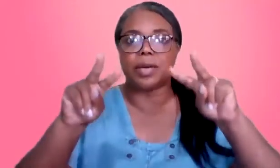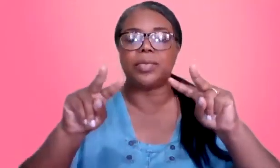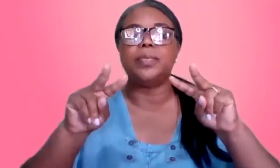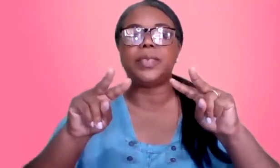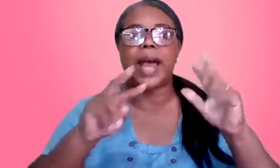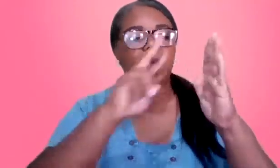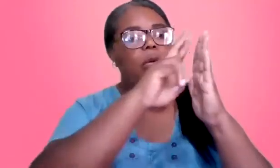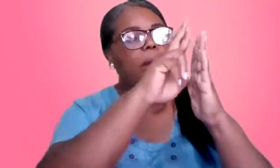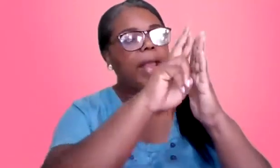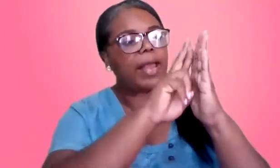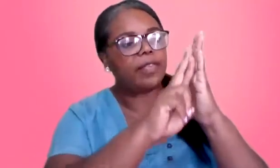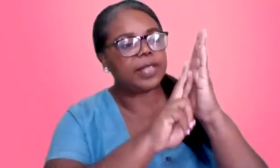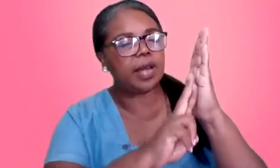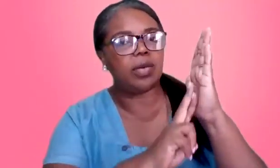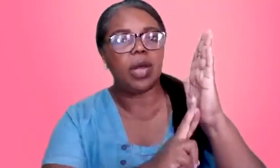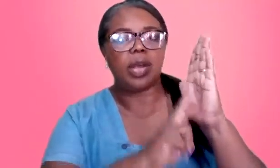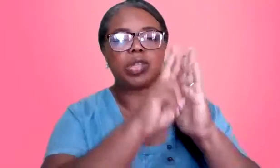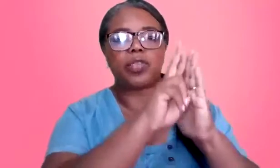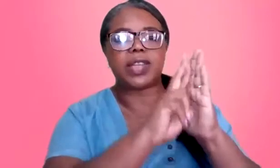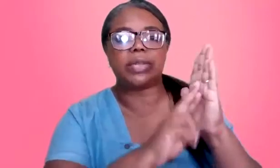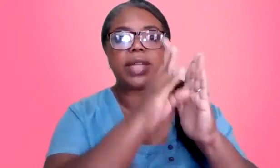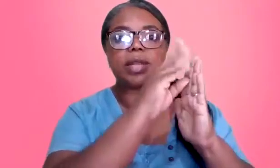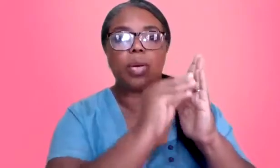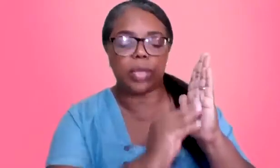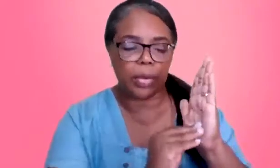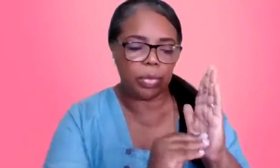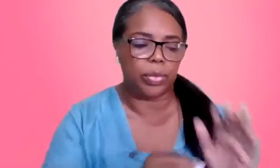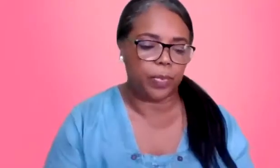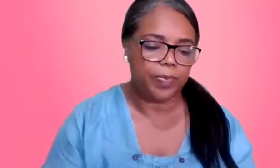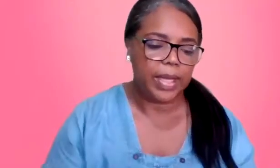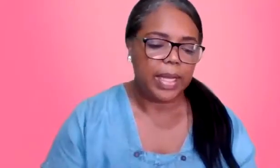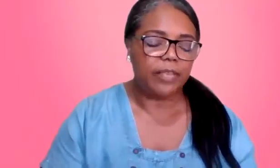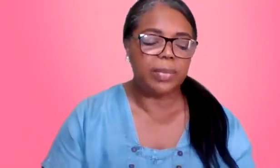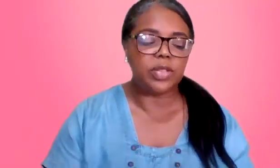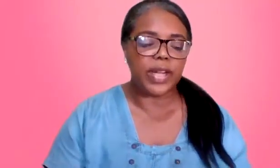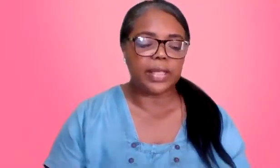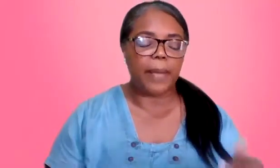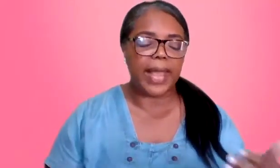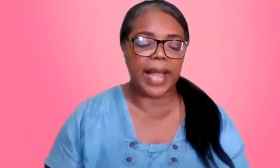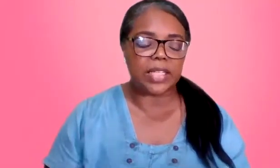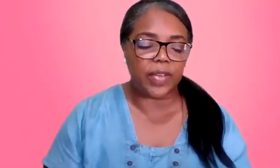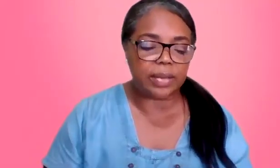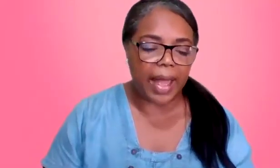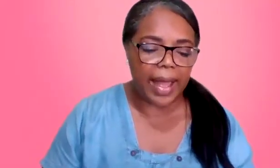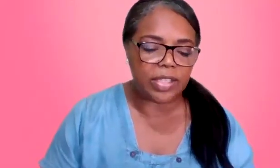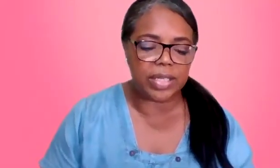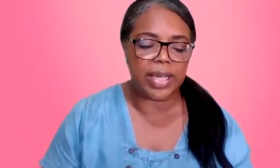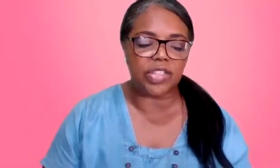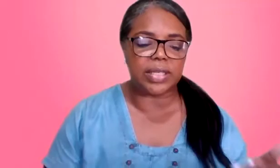revisão, tá? Uma revisão que eu estou fazendo desse conteúdo. Vamos ver também as vantagens, né, de